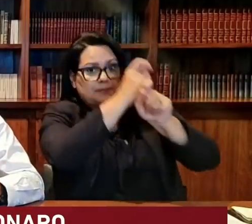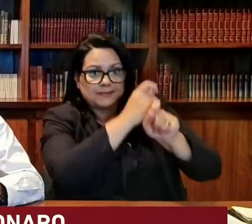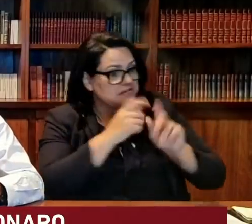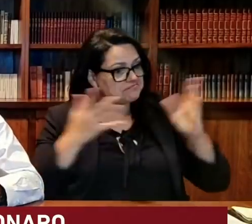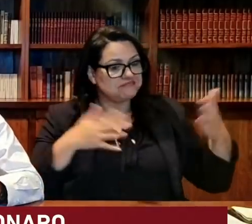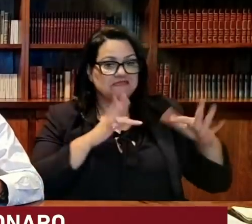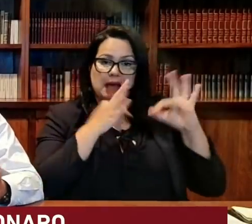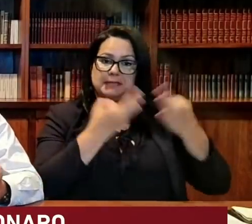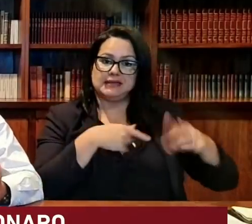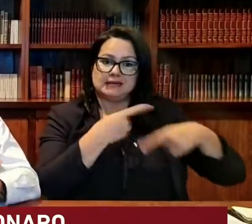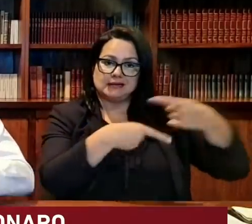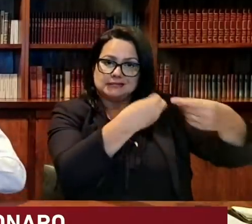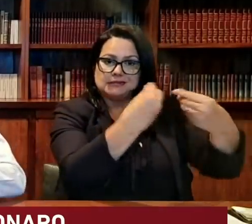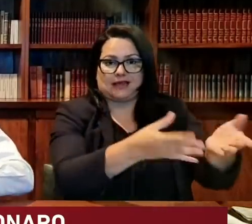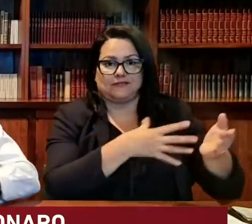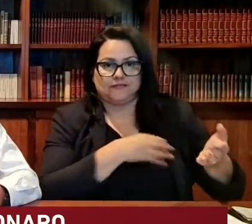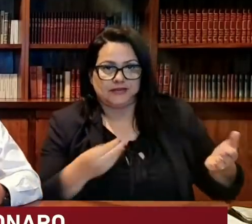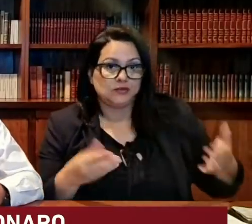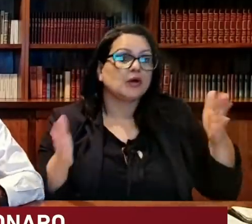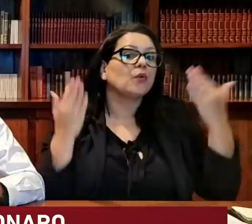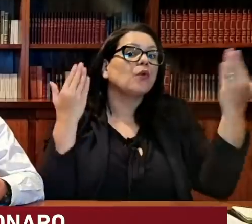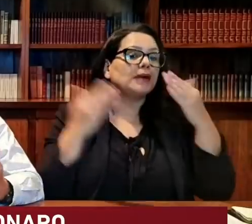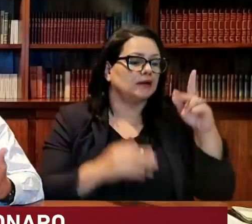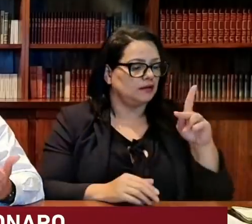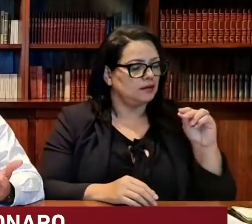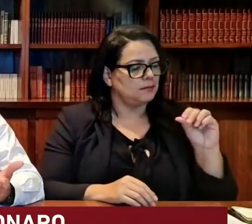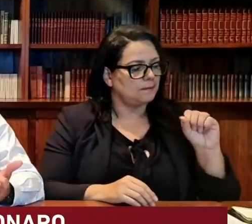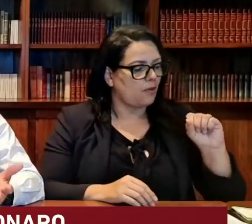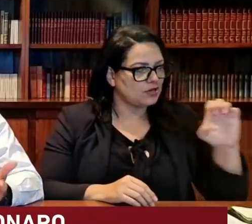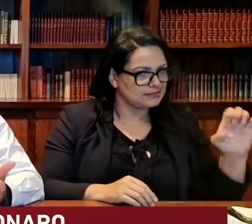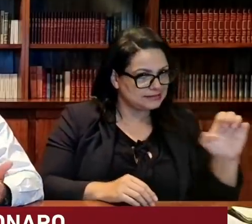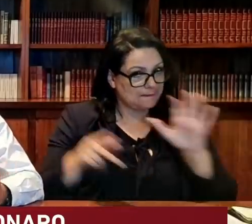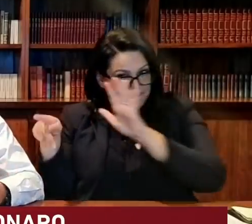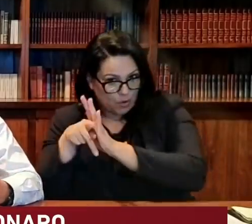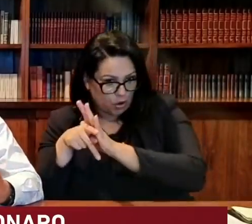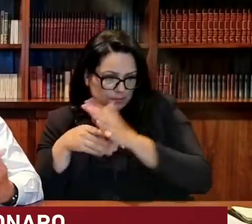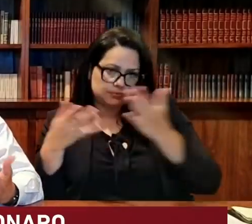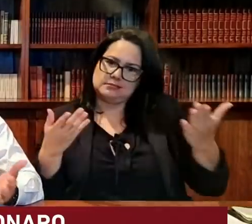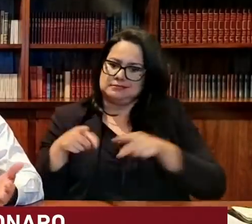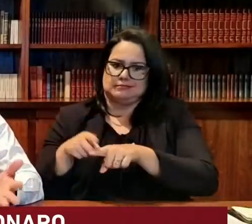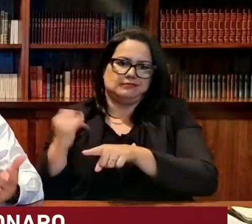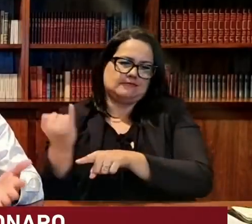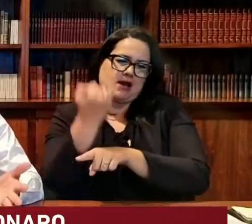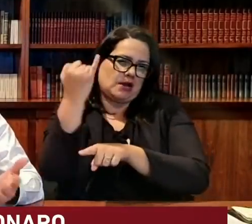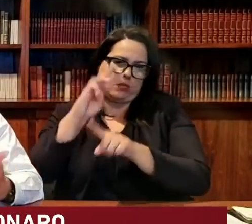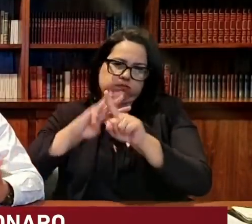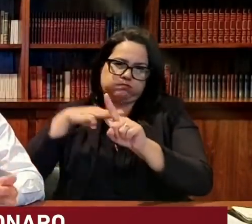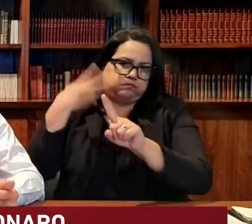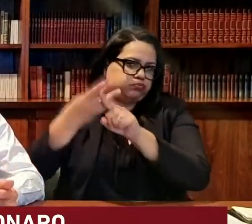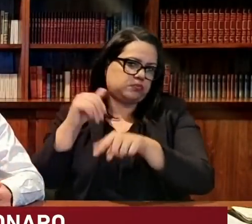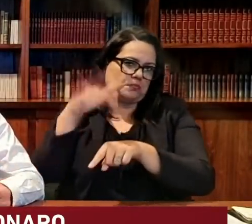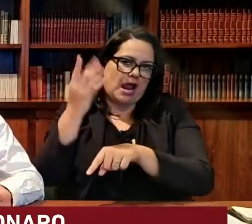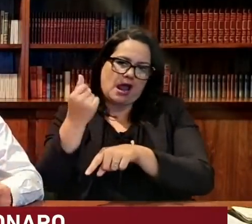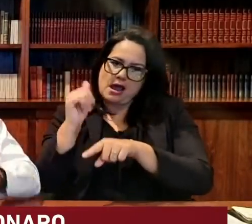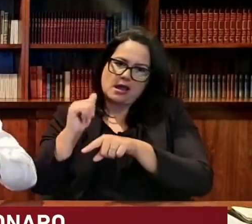importante, entre a posse e a propriedade, valoriza muito aquela propriedade. Até 3, 4 vezes mais do que